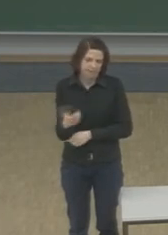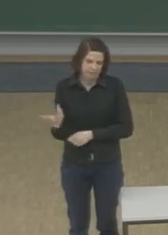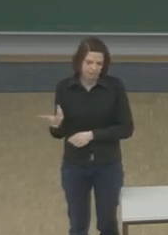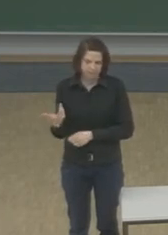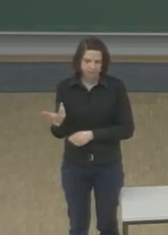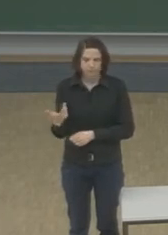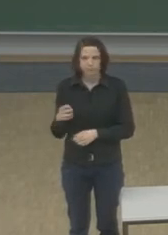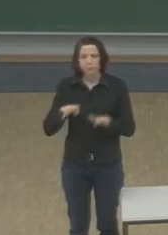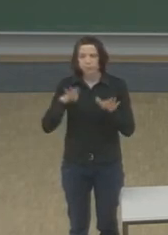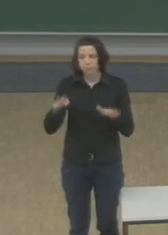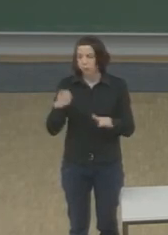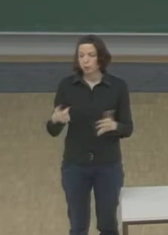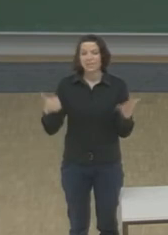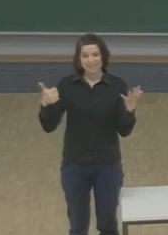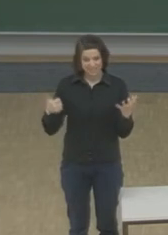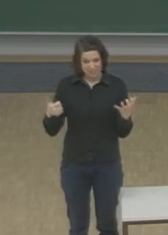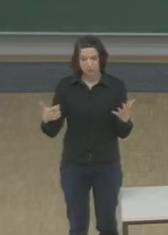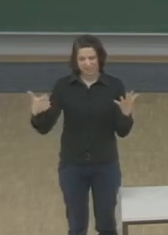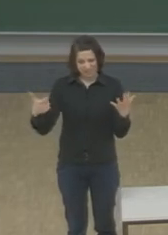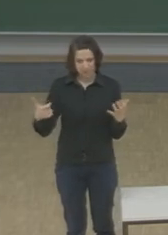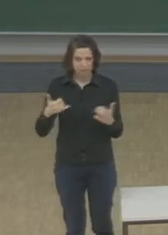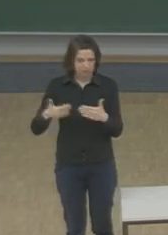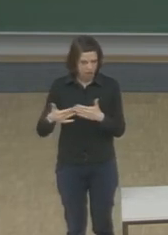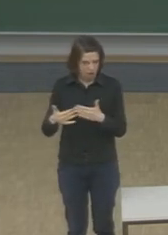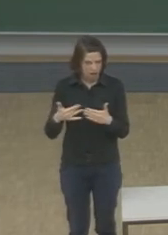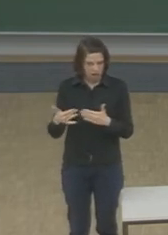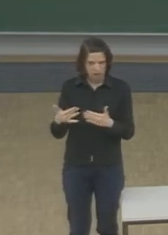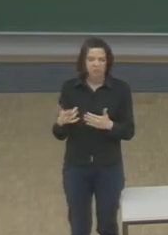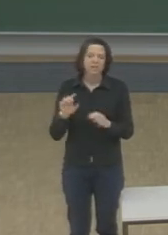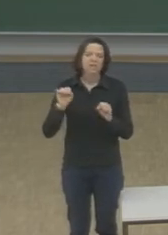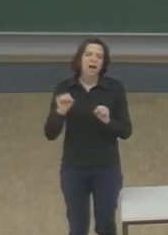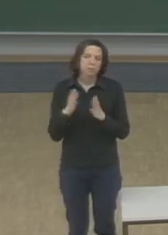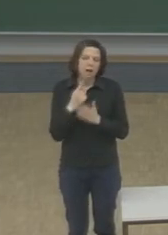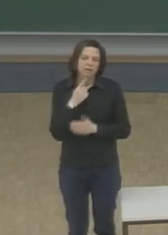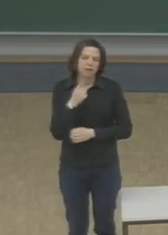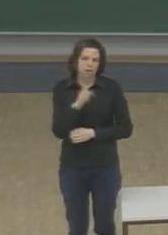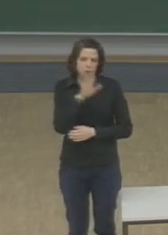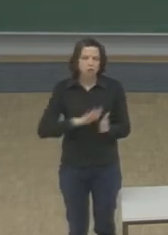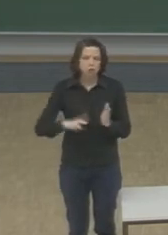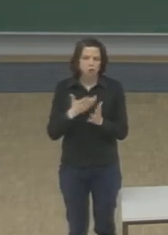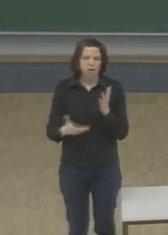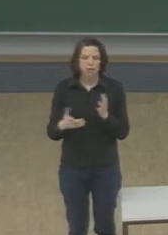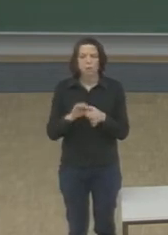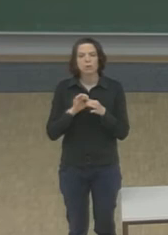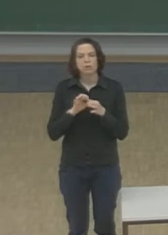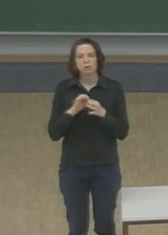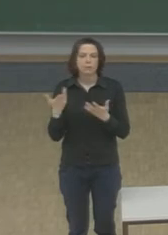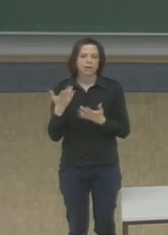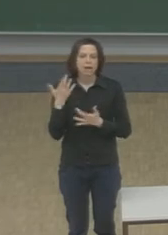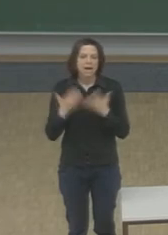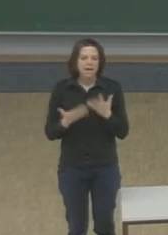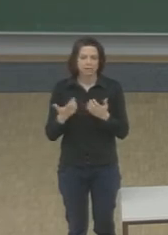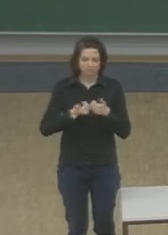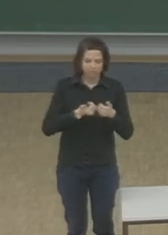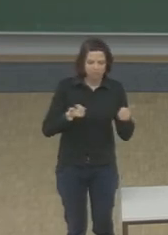Andererseits läuten die 1960er bzw. 70er Jahre jedenfalls nominell im deutschsprachigen Raum auch das Ende des Schismas von Rechen- und